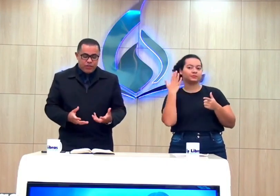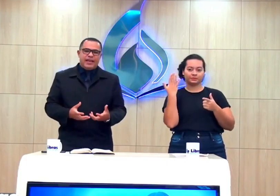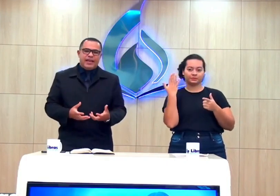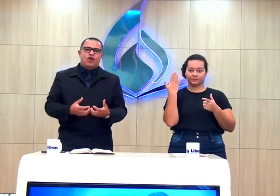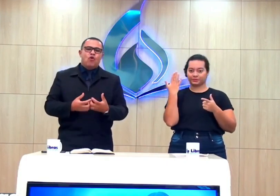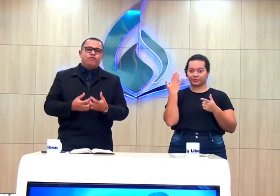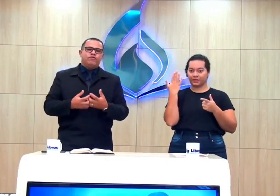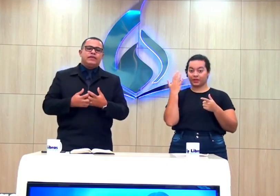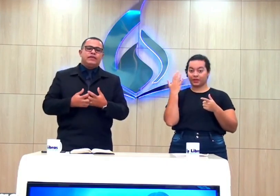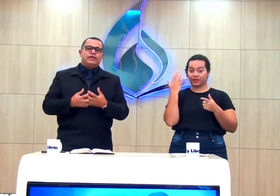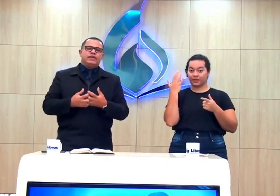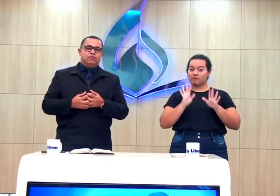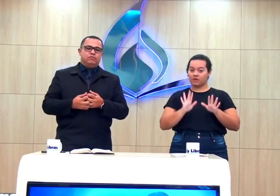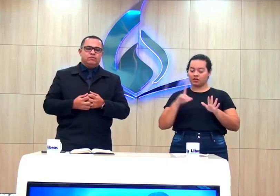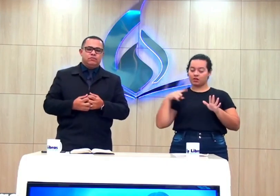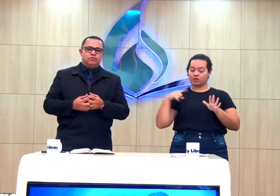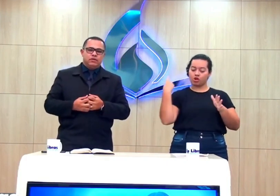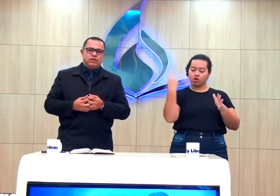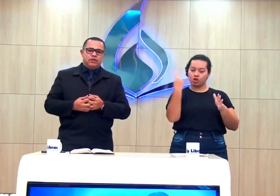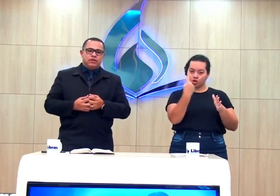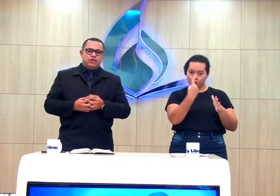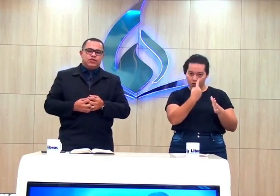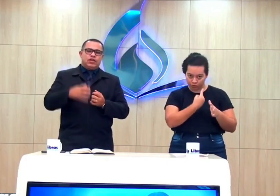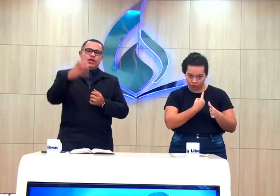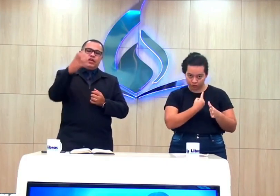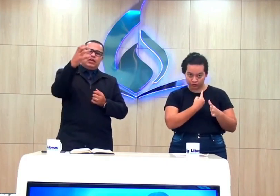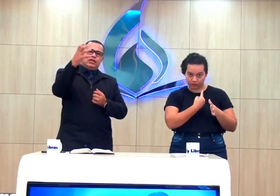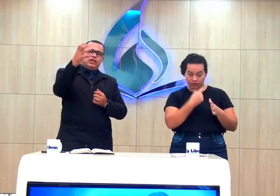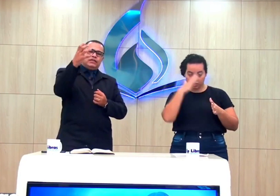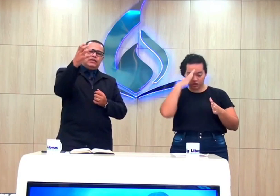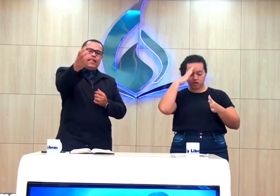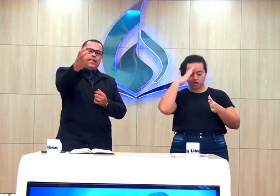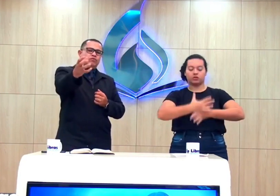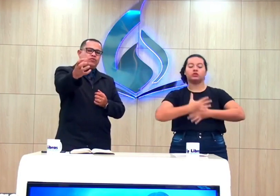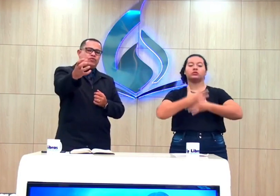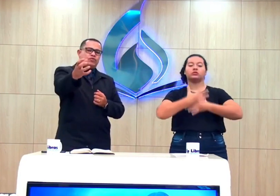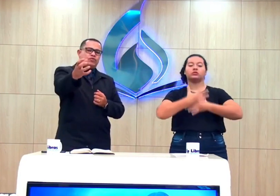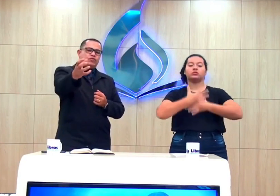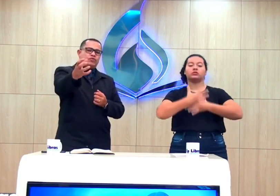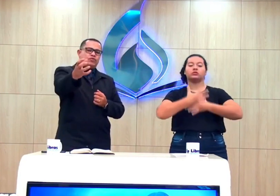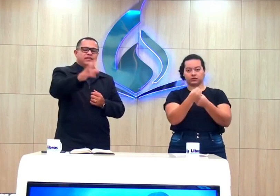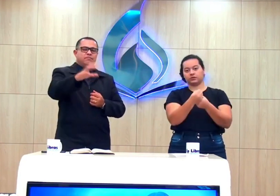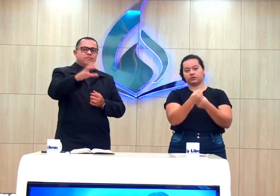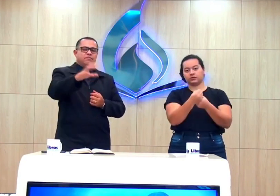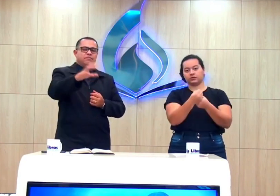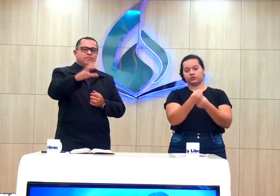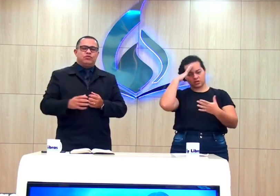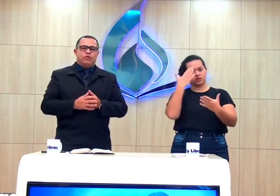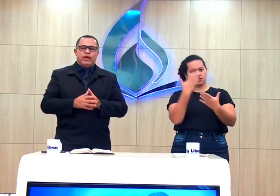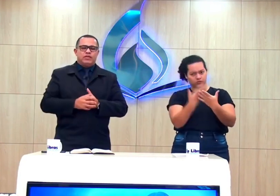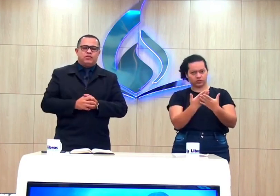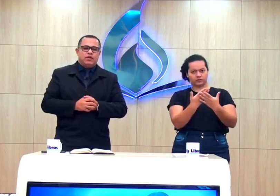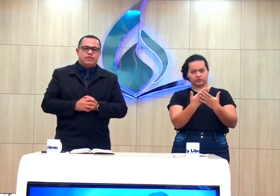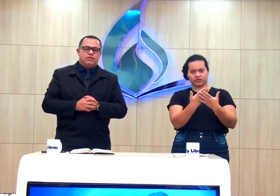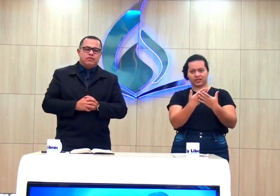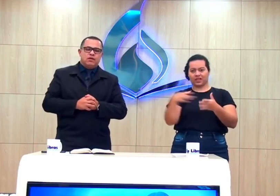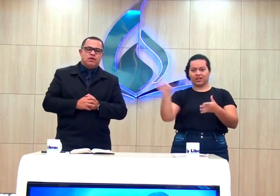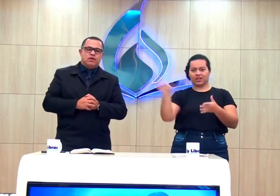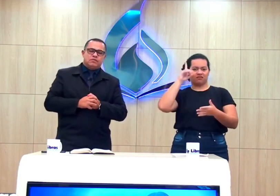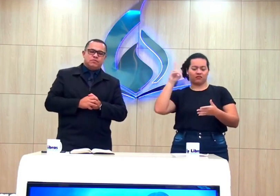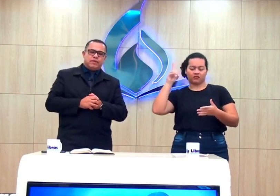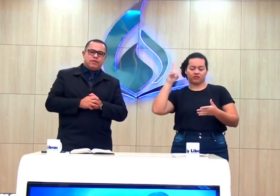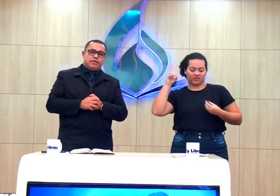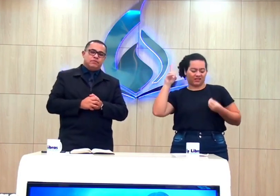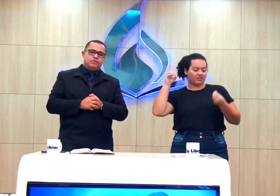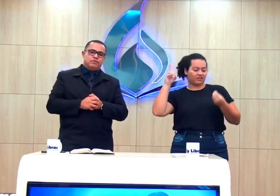temos que ter a convicção de que Deus, em detrimento de qualquer situação que